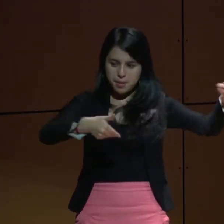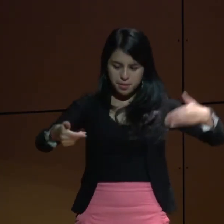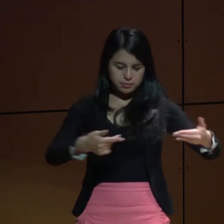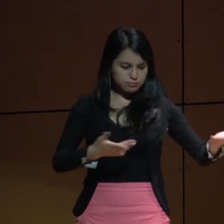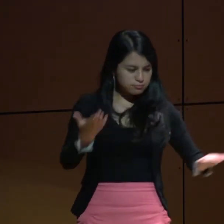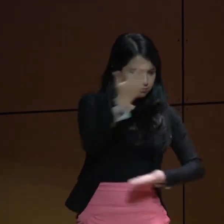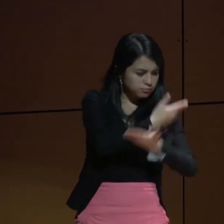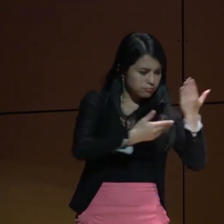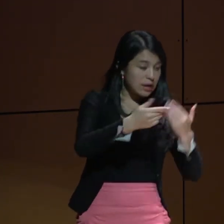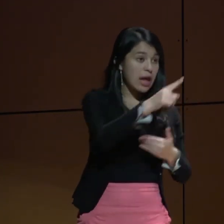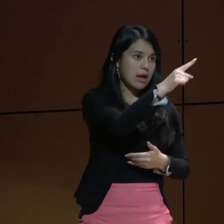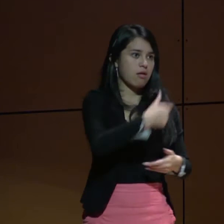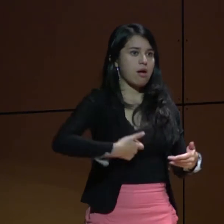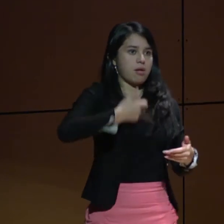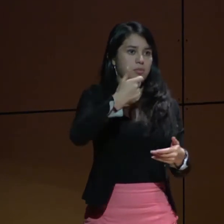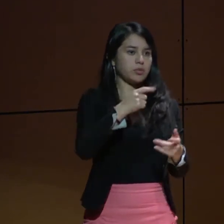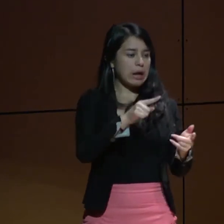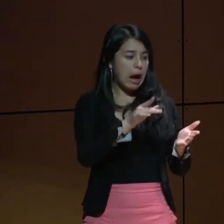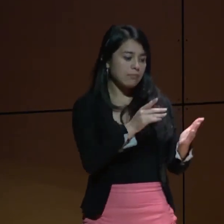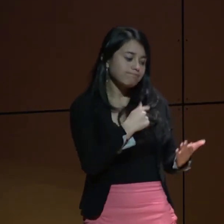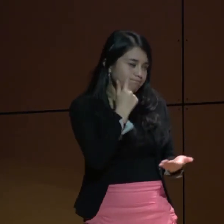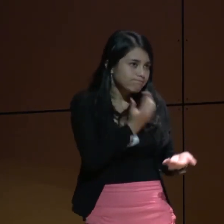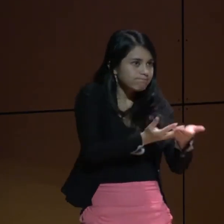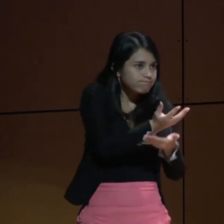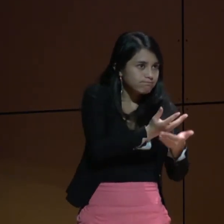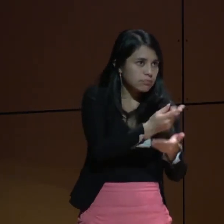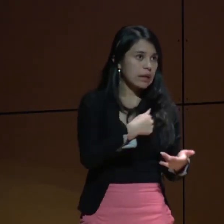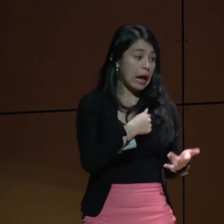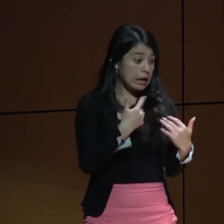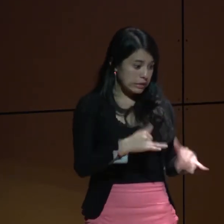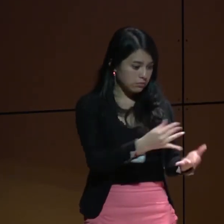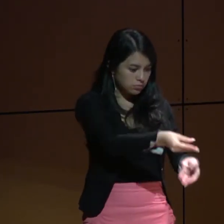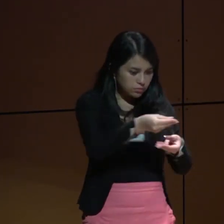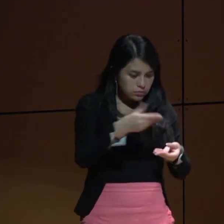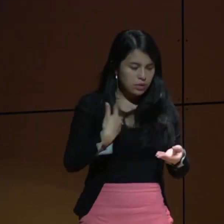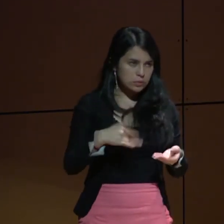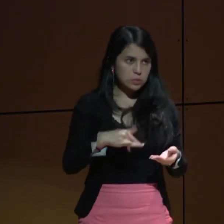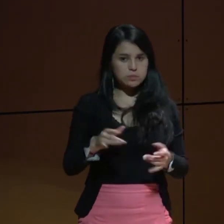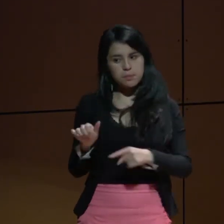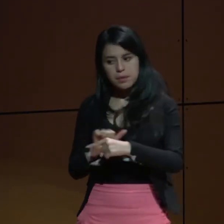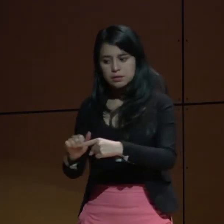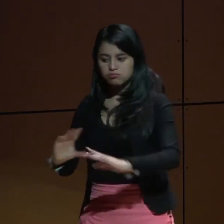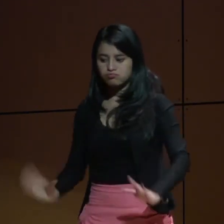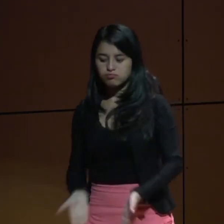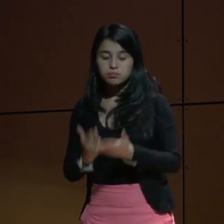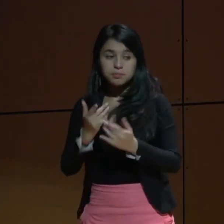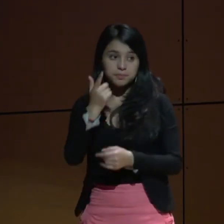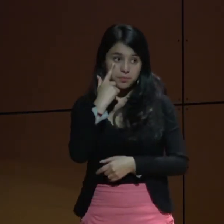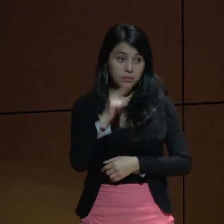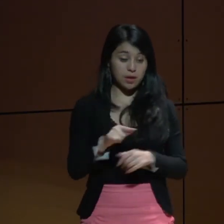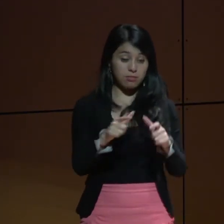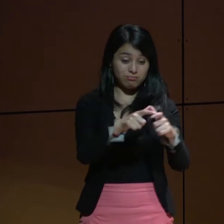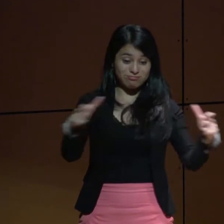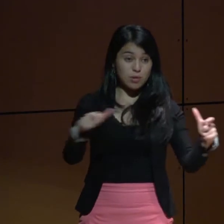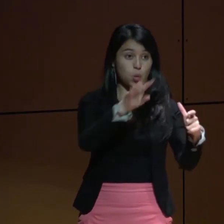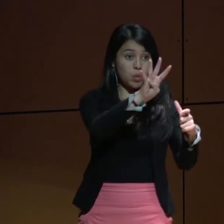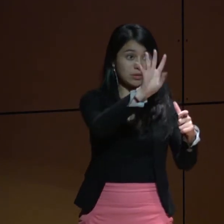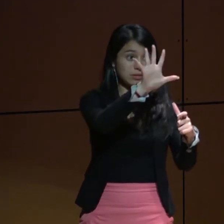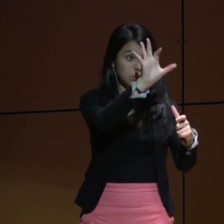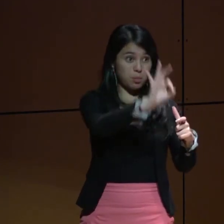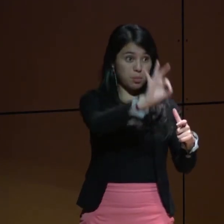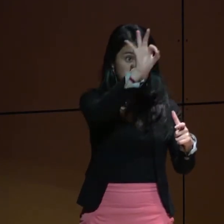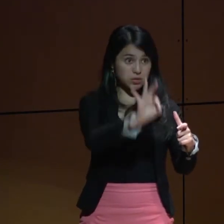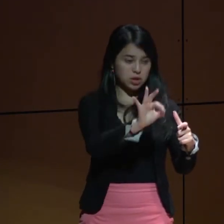aprovechan estos comentarios para mejorar sus prácticas y el 45%